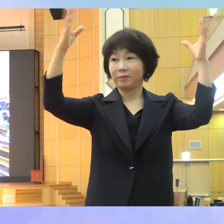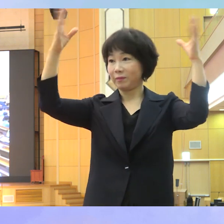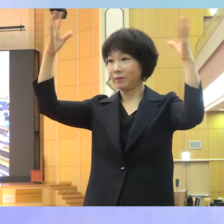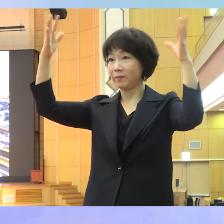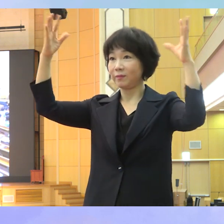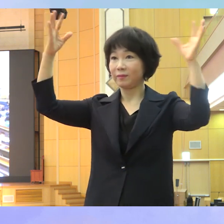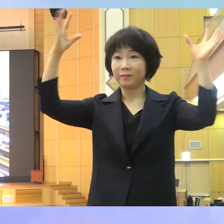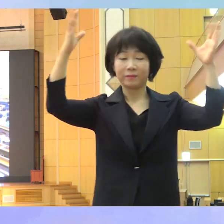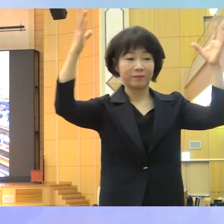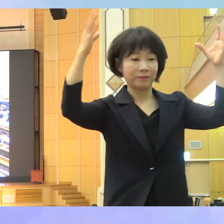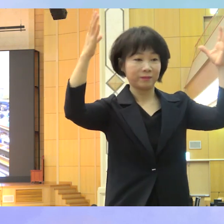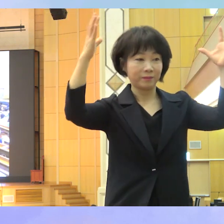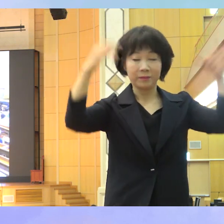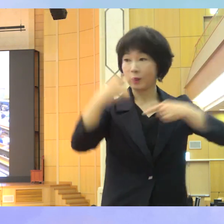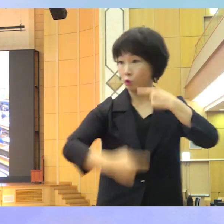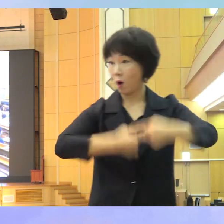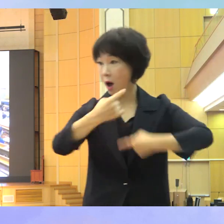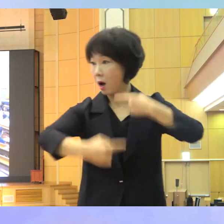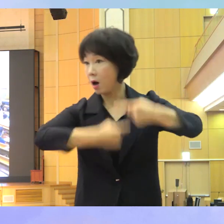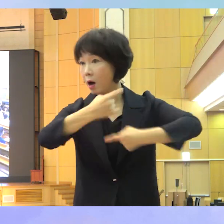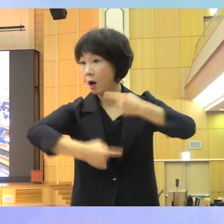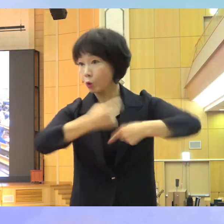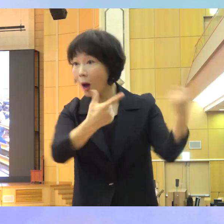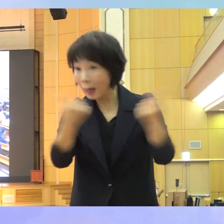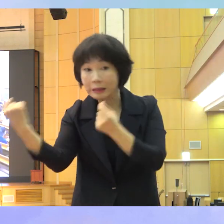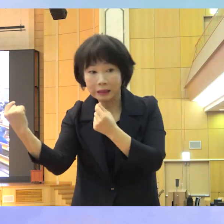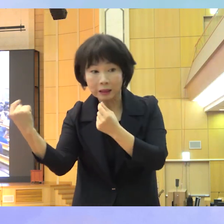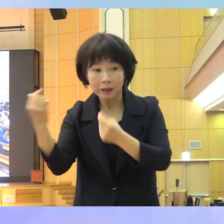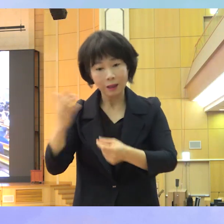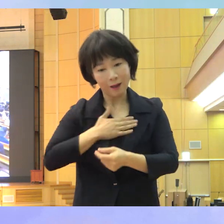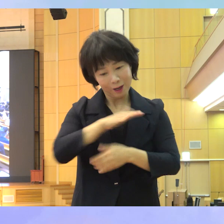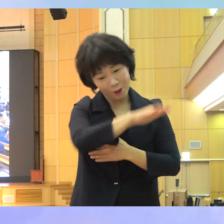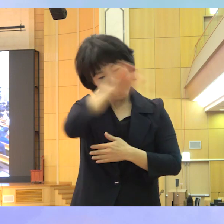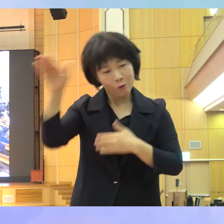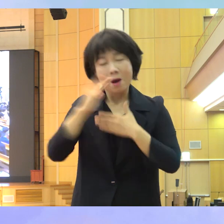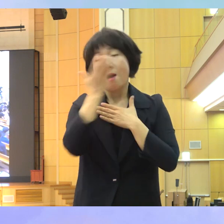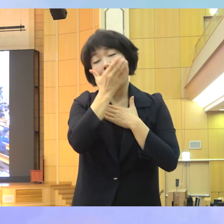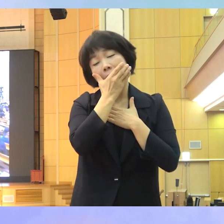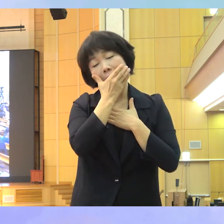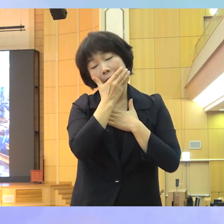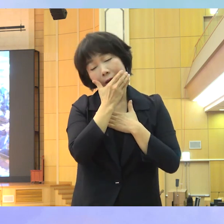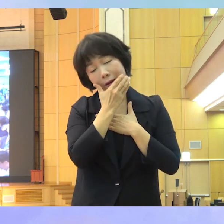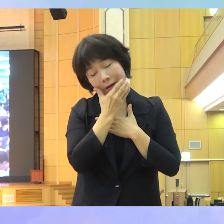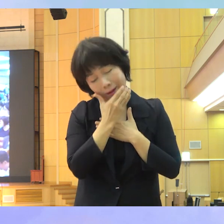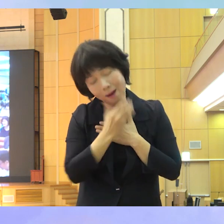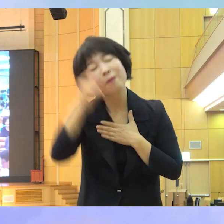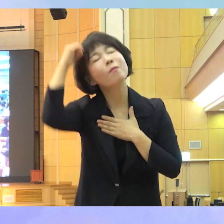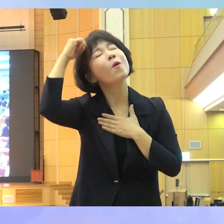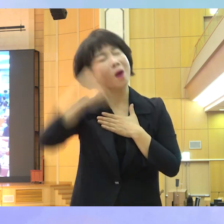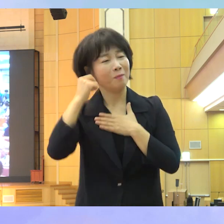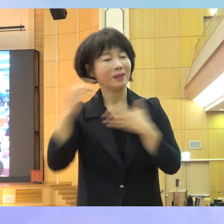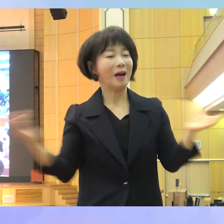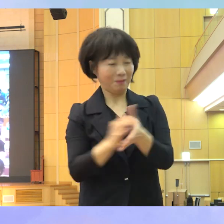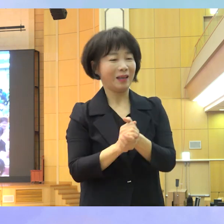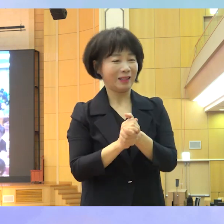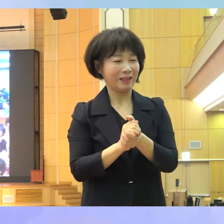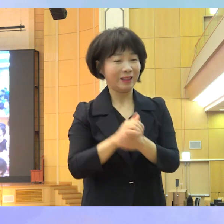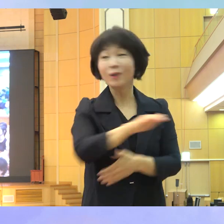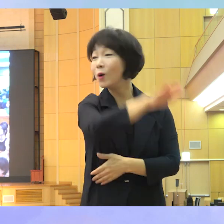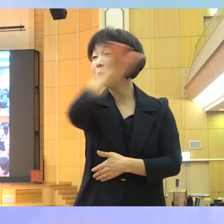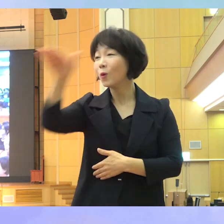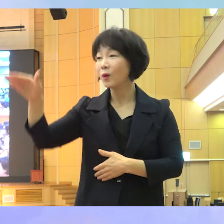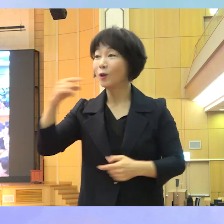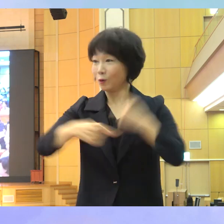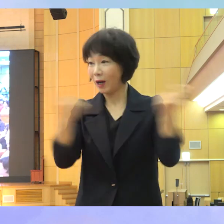감사합니다. 그리고 옆에 있는 분들과도 한번 인사해 보겠습니다. 우리는 행복합니다. 자, 우리 앞뒤로도